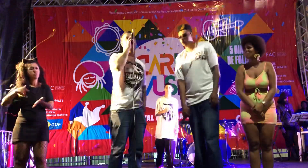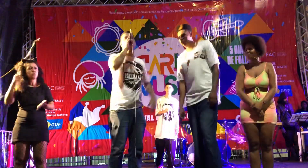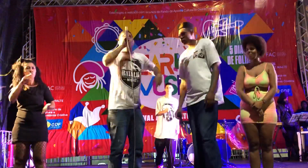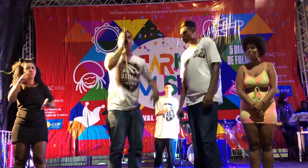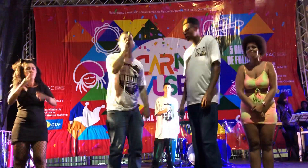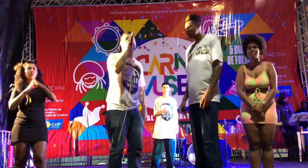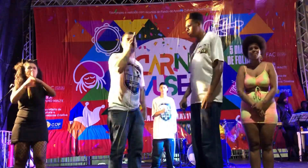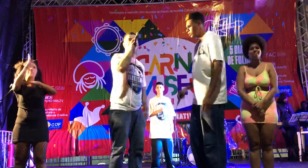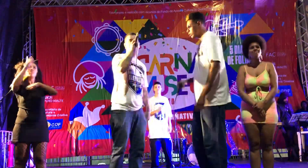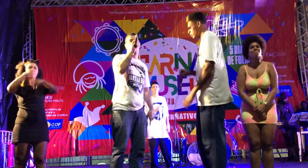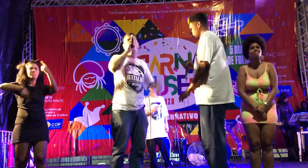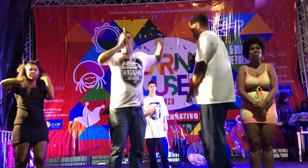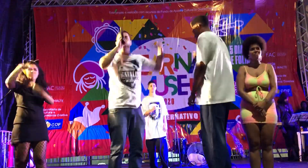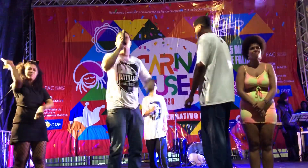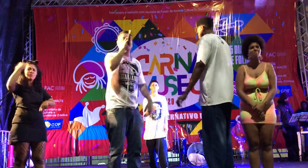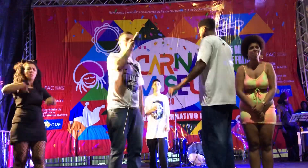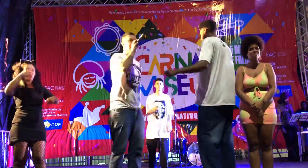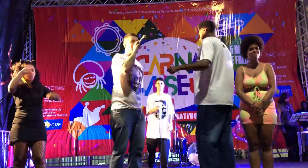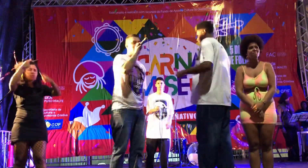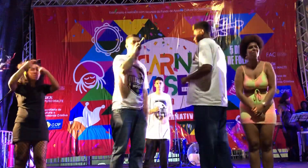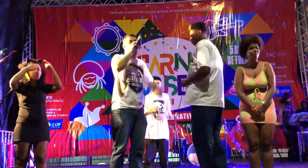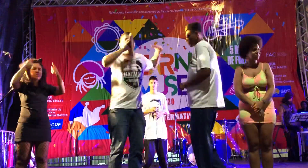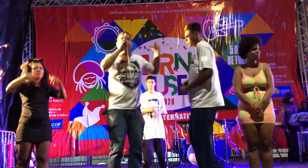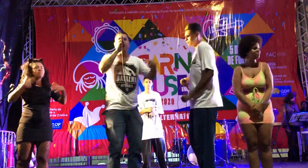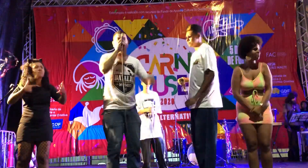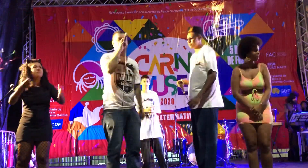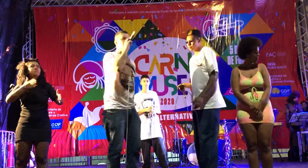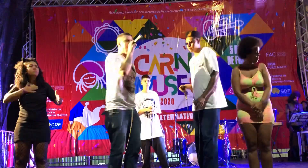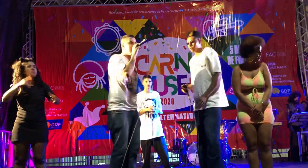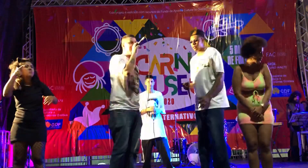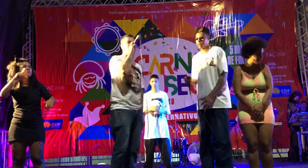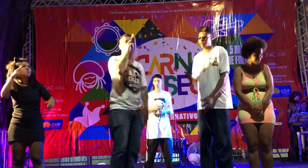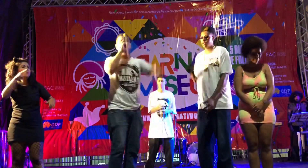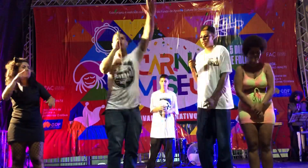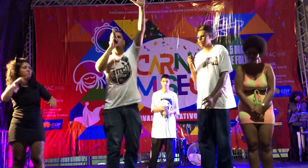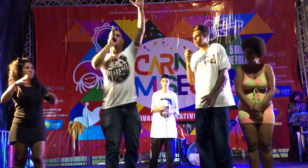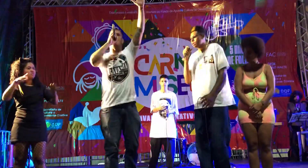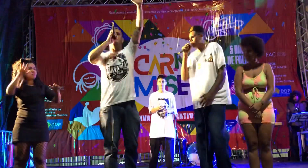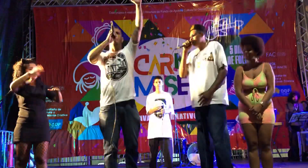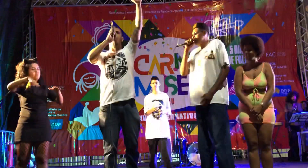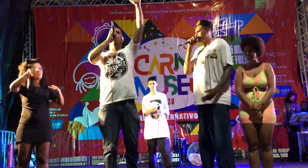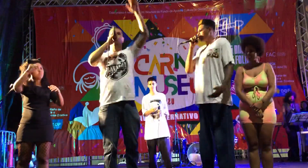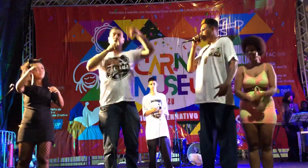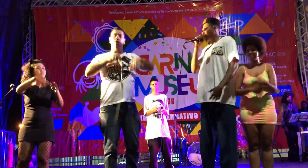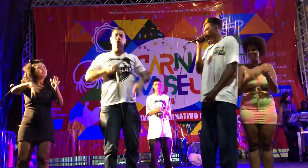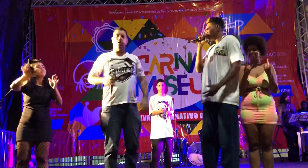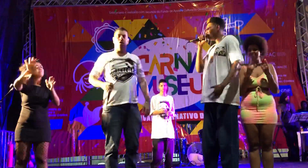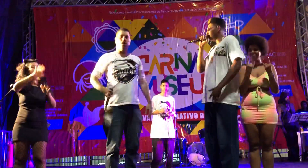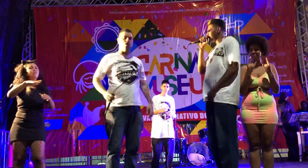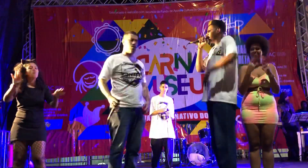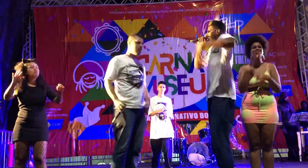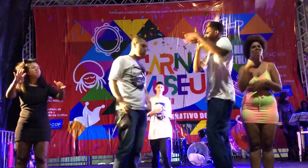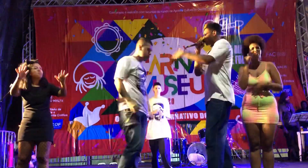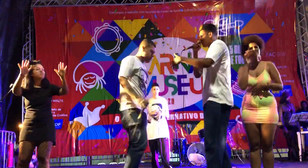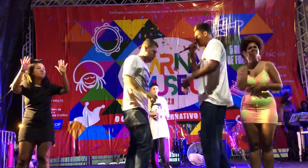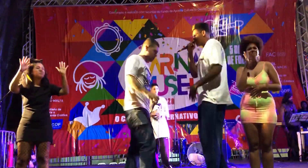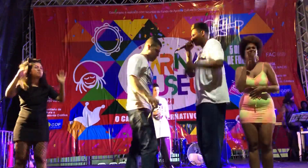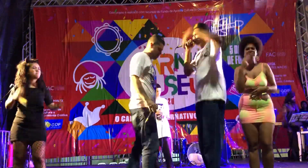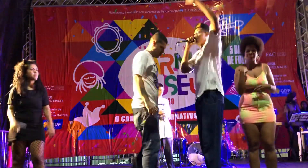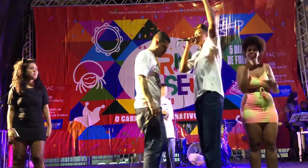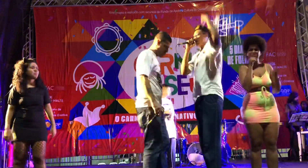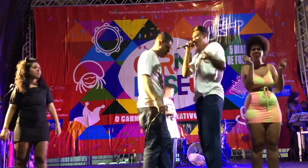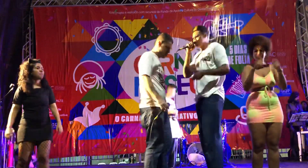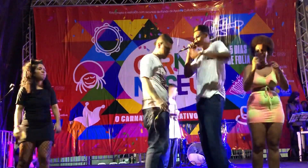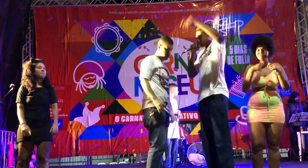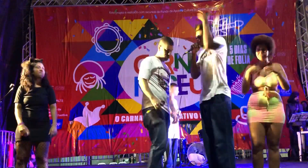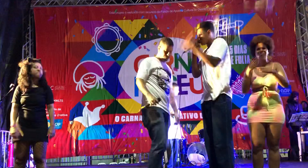o céu. Com a improvisação, com a inspiração. E quem curtiu um rap nacional, levanta a mão. Demorou, meu amigo, eu tô incisivo.